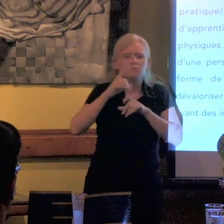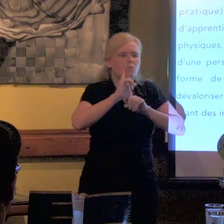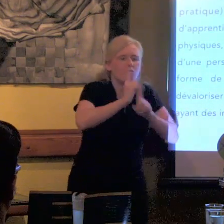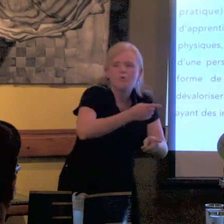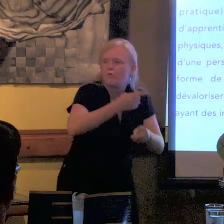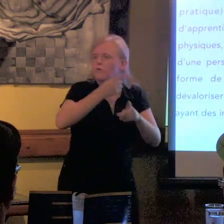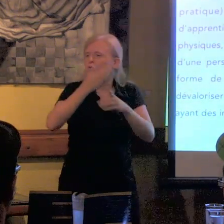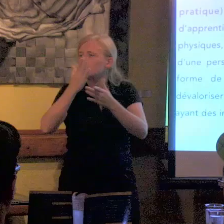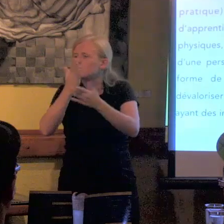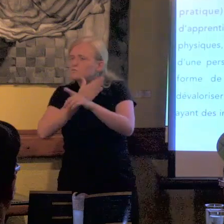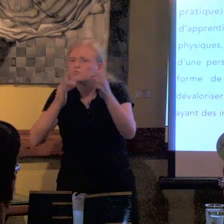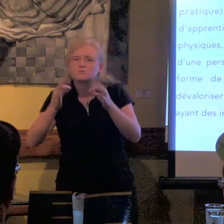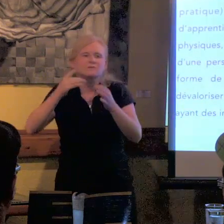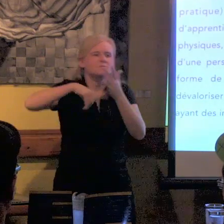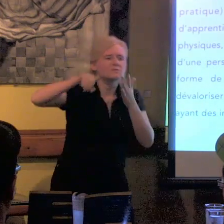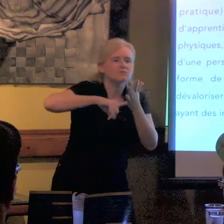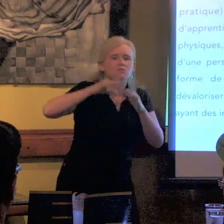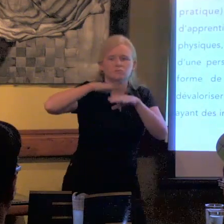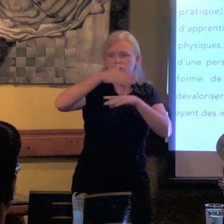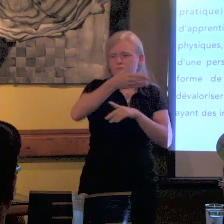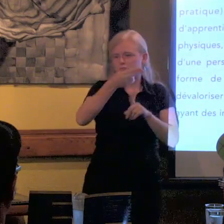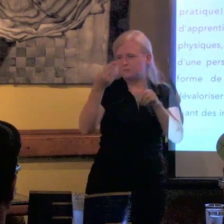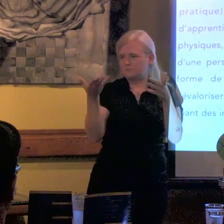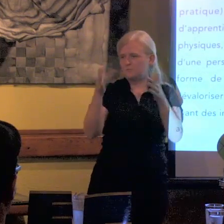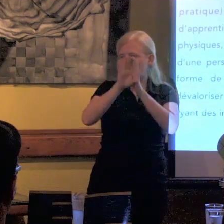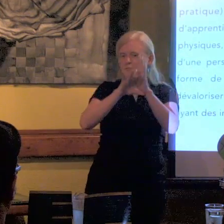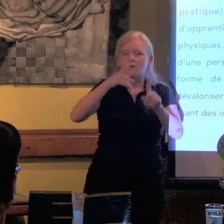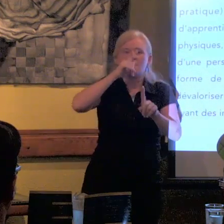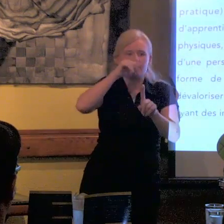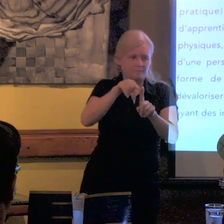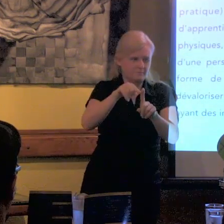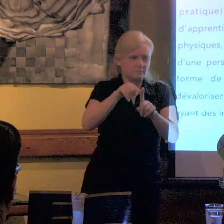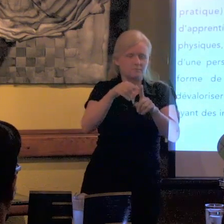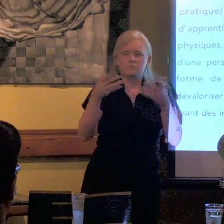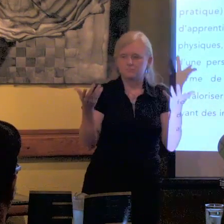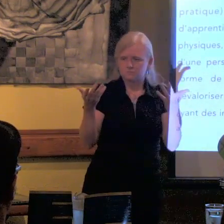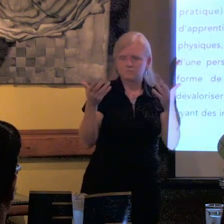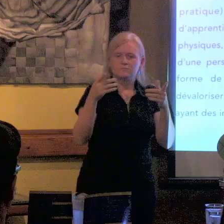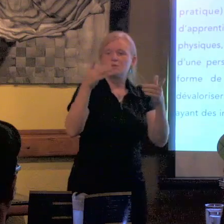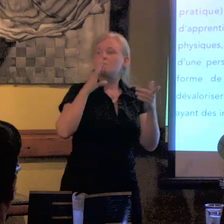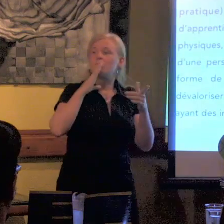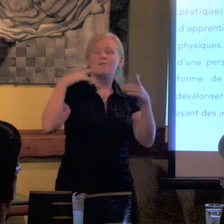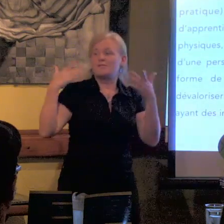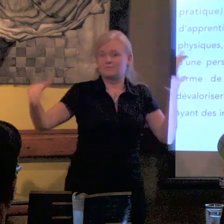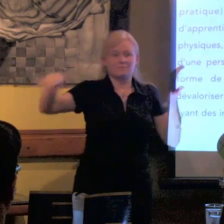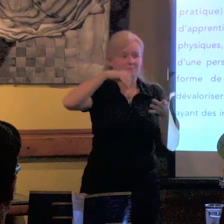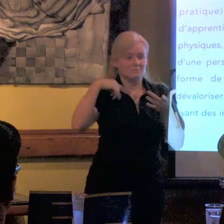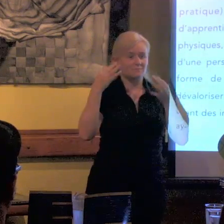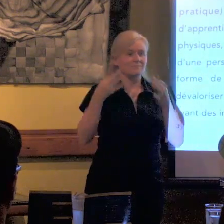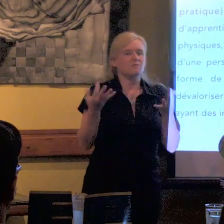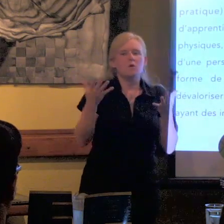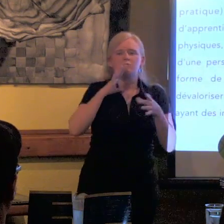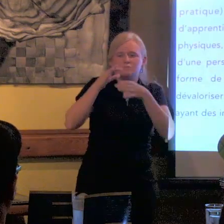des chaînes, des choses qu'on connaît, des préjugés, enfin, un paquet de trucs qu'on a intégrés